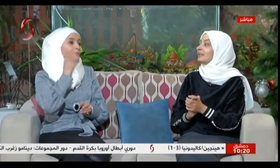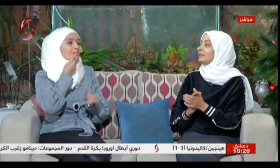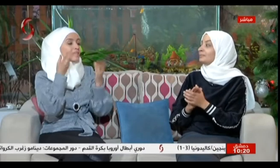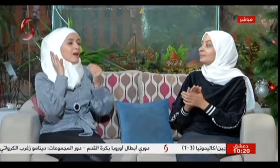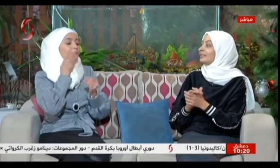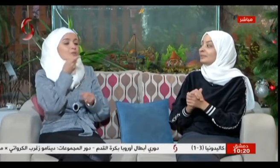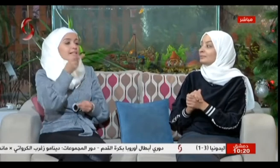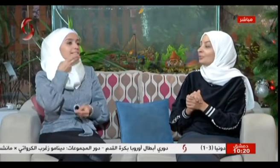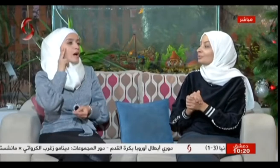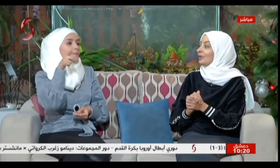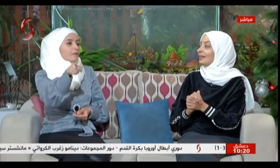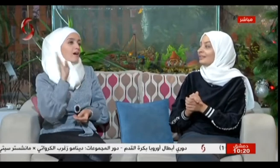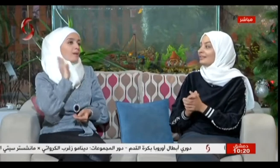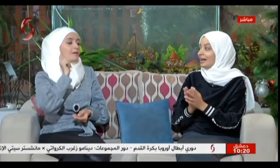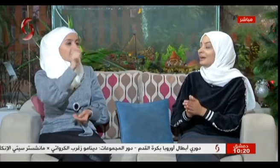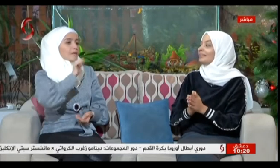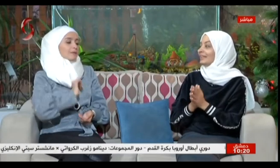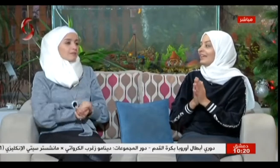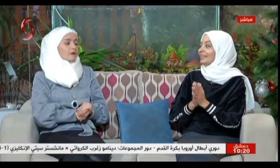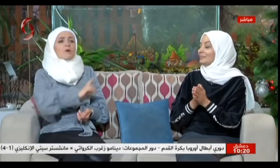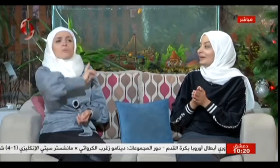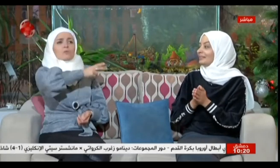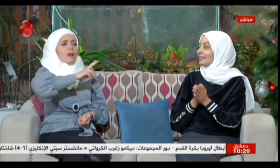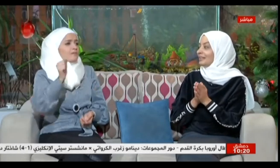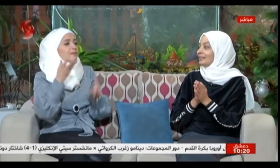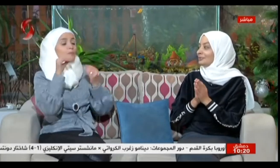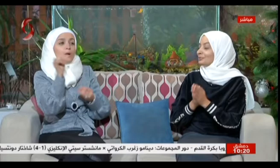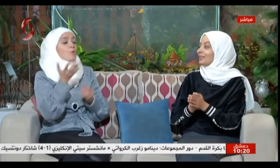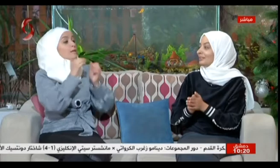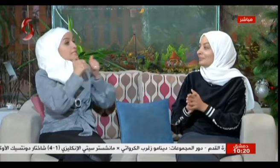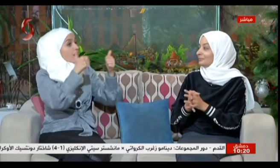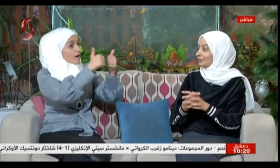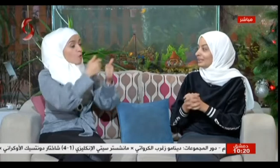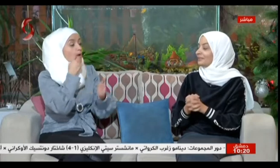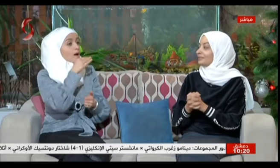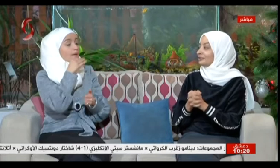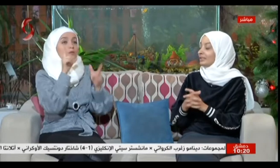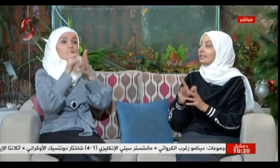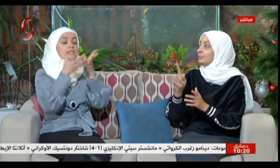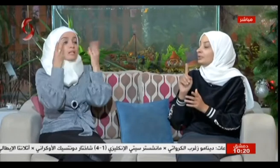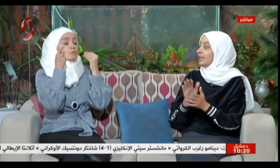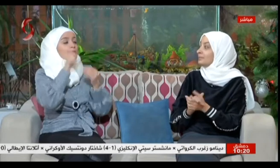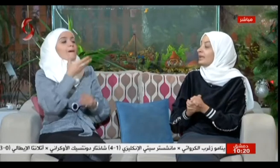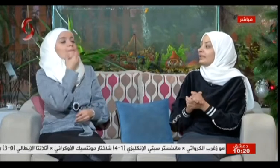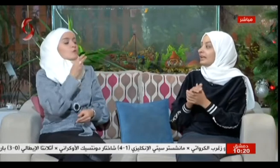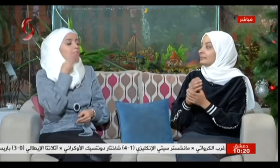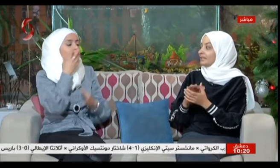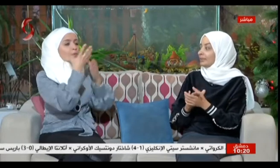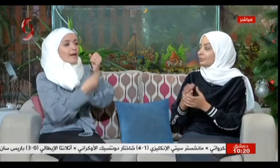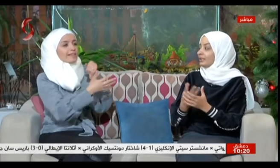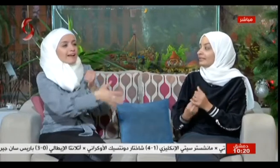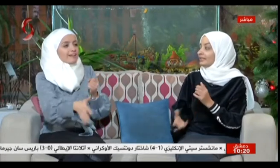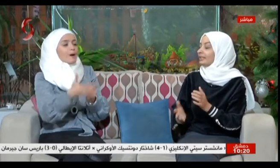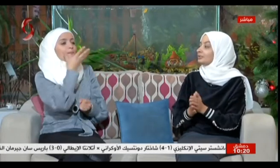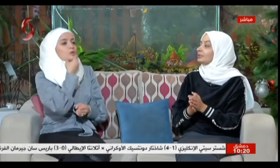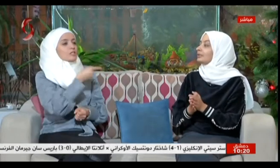بالمحاكم. الموضوع امانه كرمال يوصل لمختلف الشرق. الأم والأب لازم